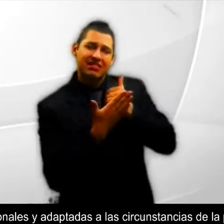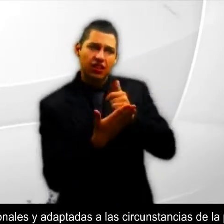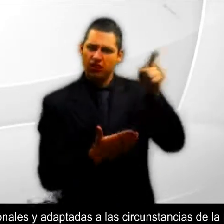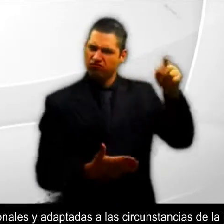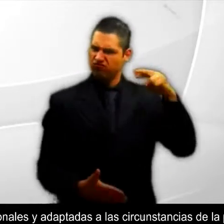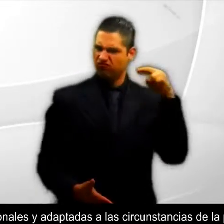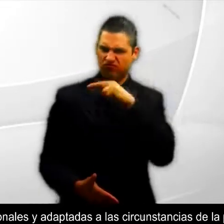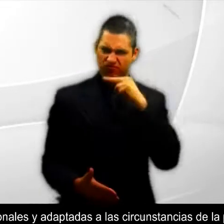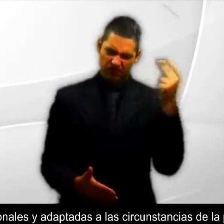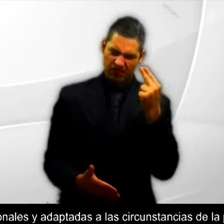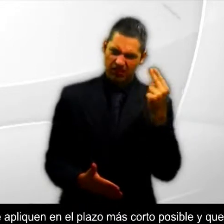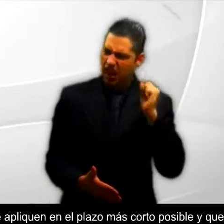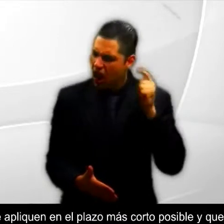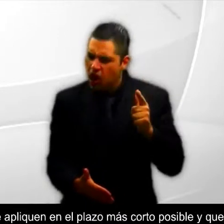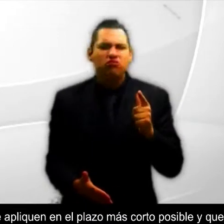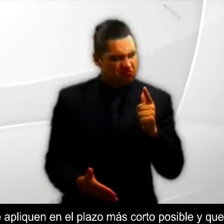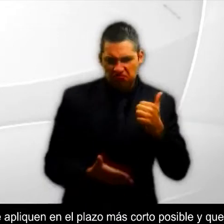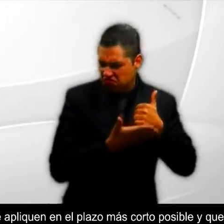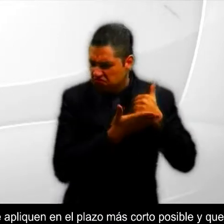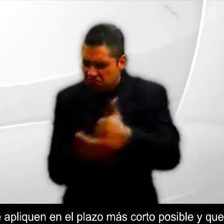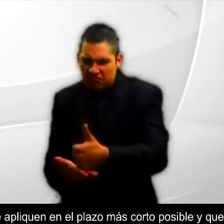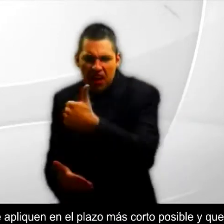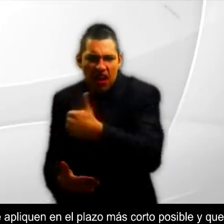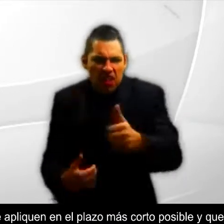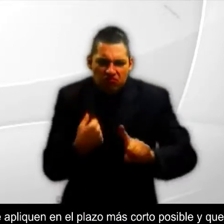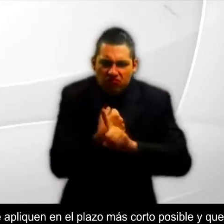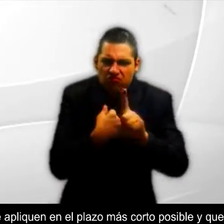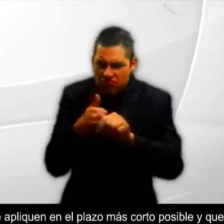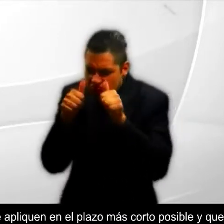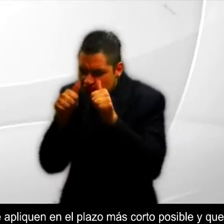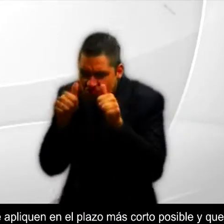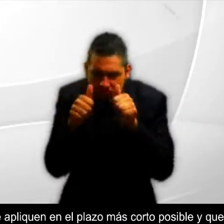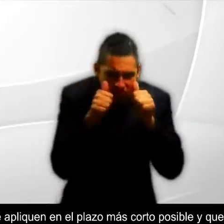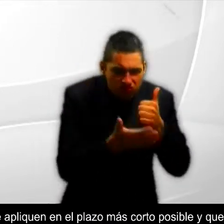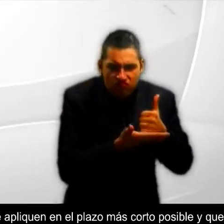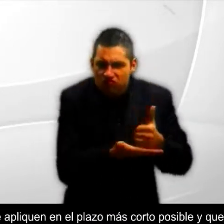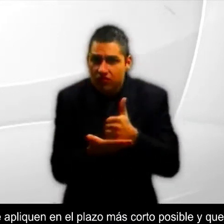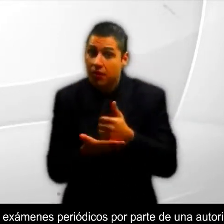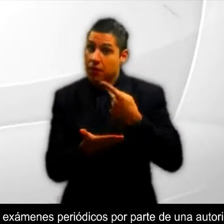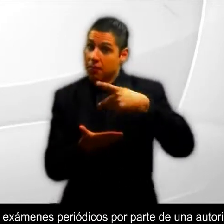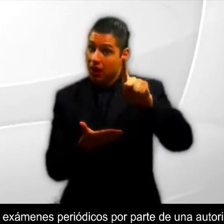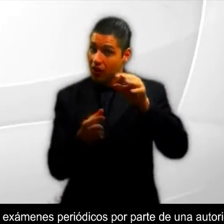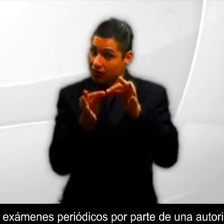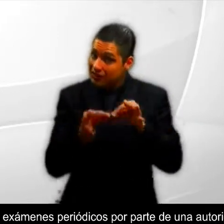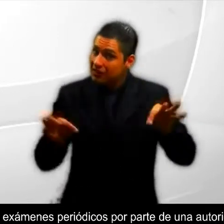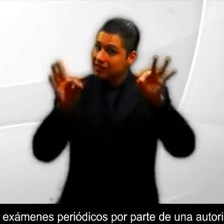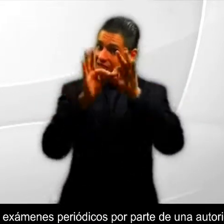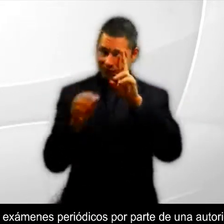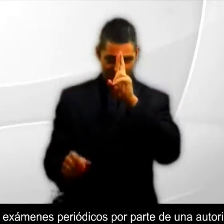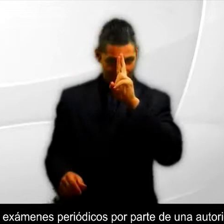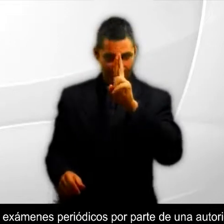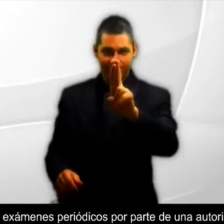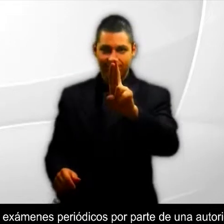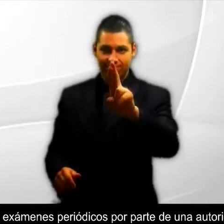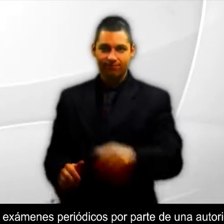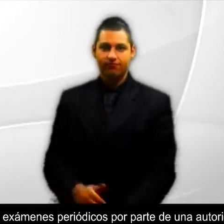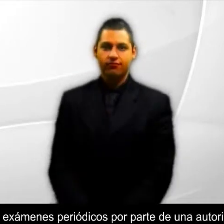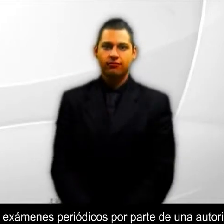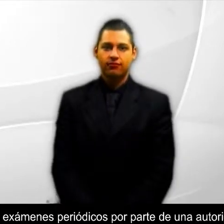la persona, que se apliquen en el plazo más corto posible y que estén sujetas a exámenes periódicos por parte de una autoridad o